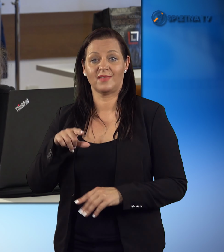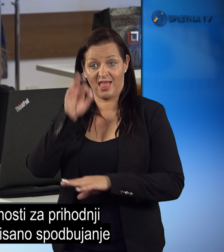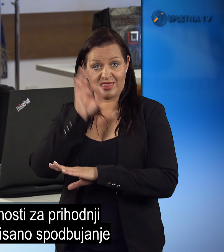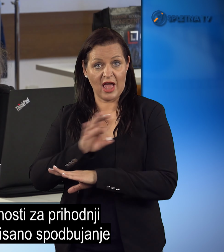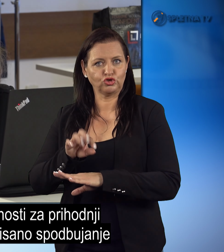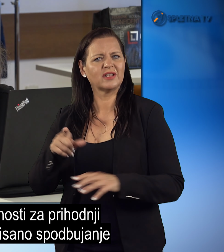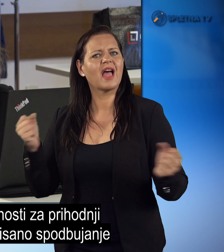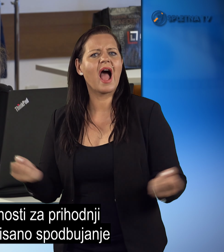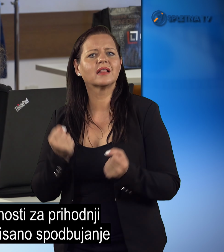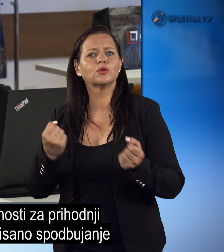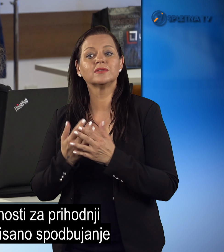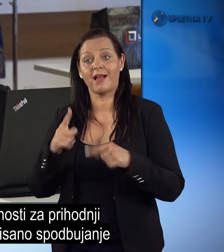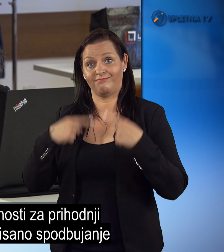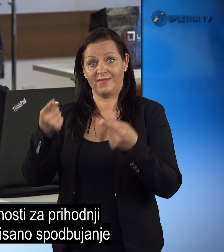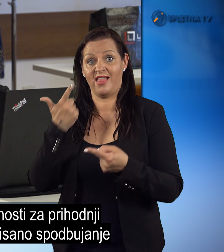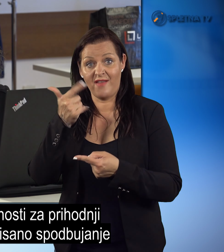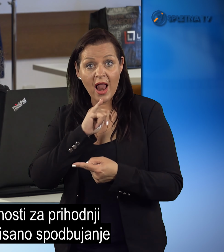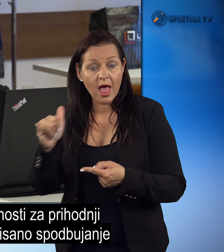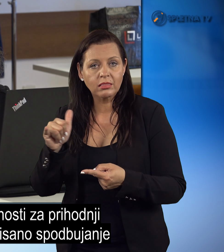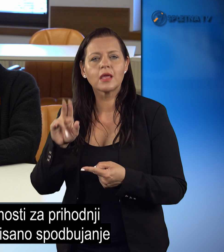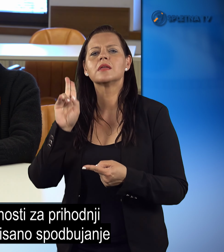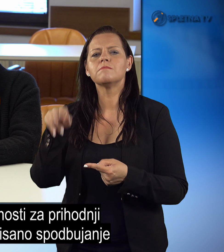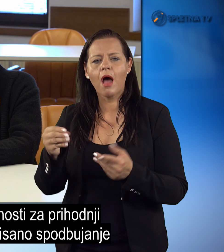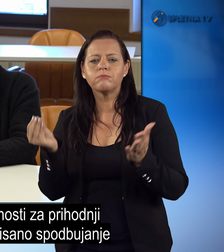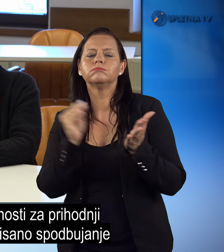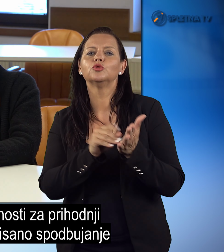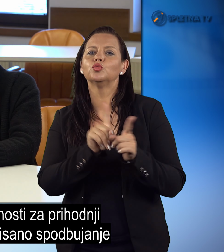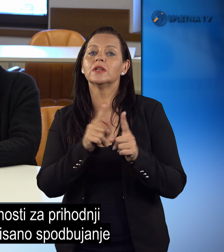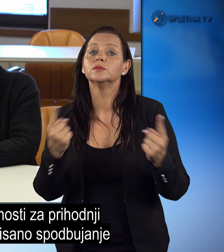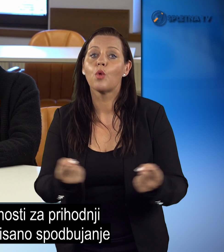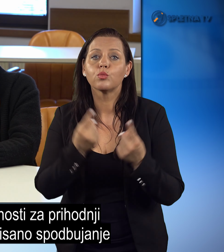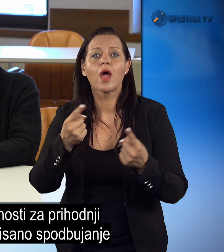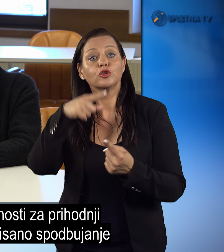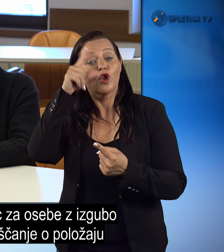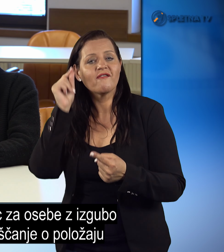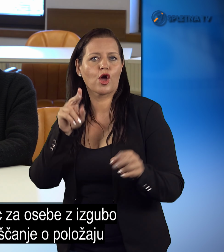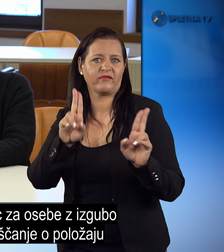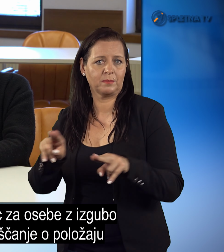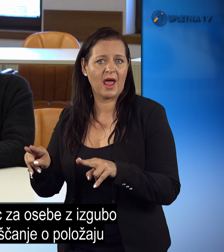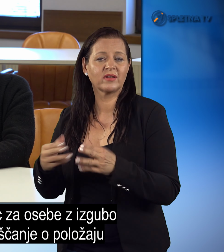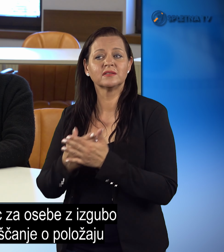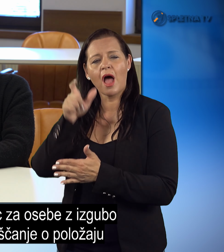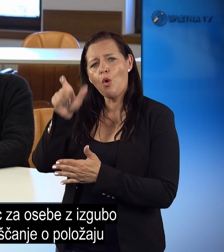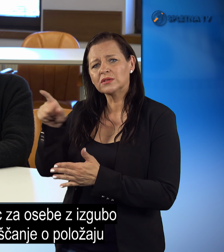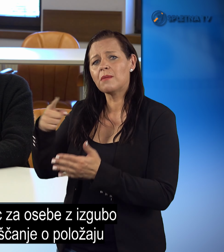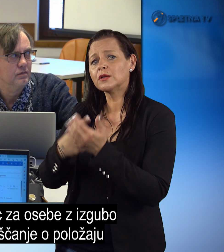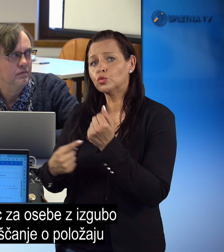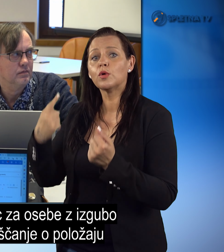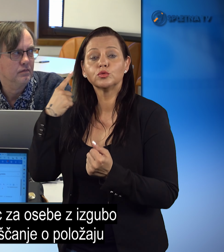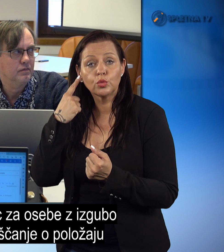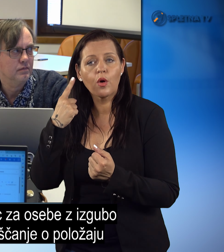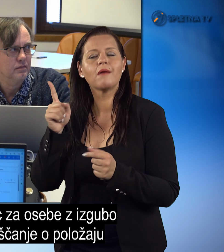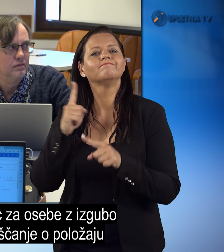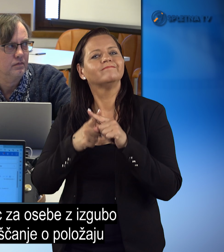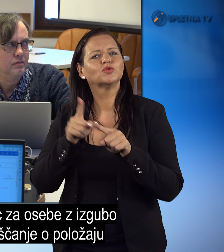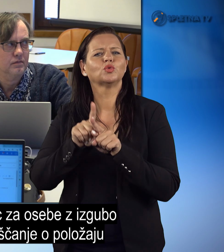V načrtu aktivnosti za prihodnje 2 leti ima zapisano spodbujanje človekovih pravic za osebe z izgubo sluha in